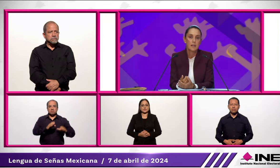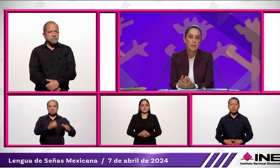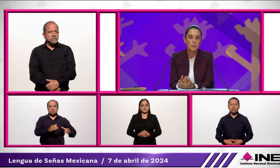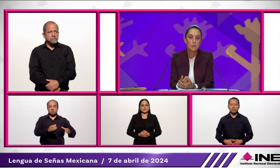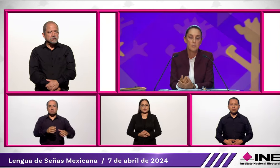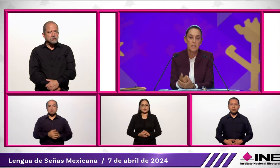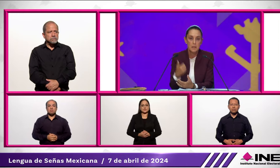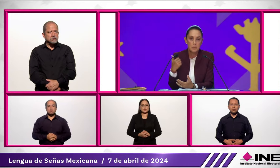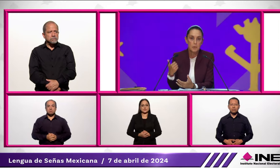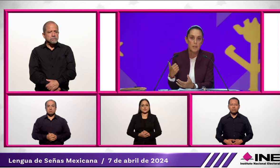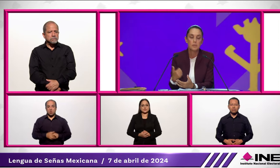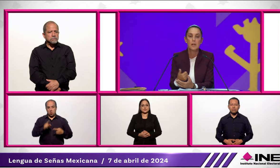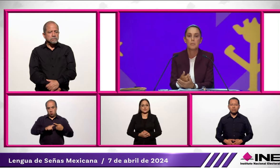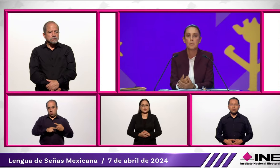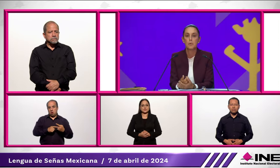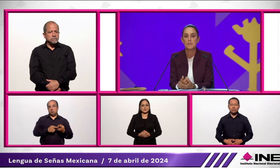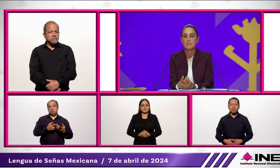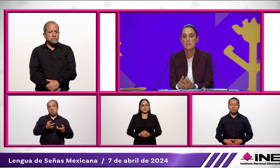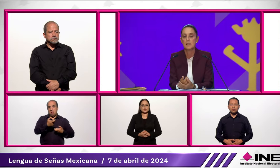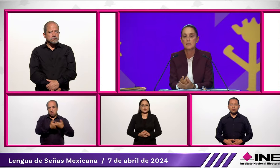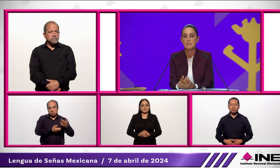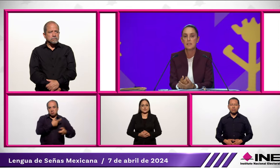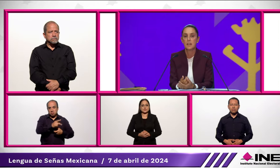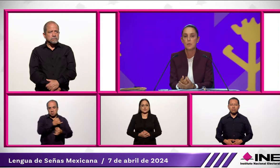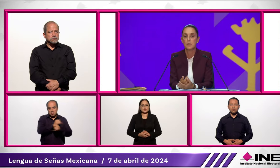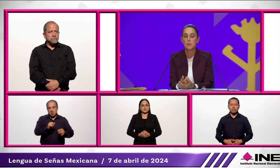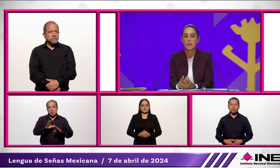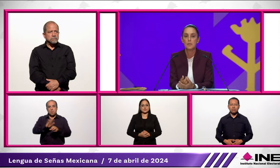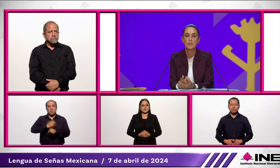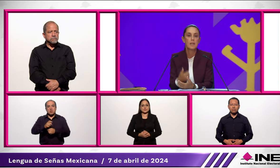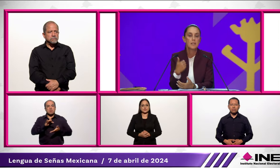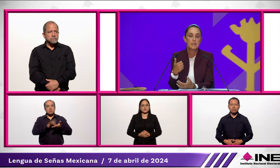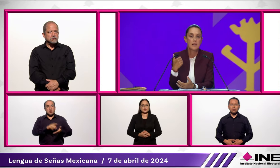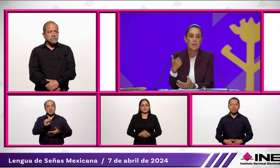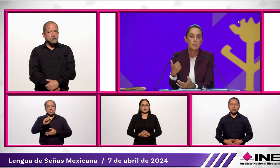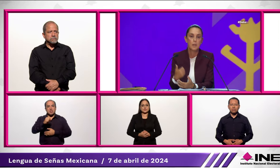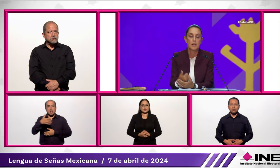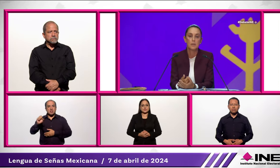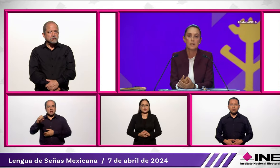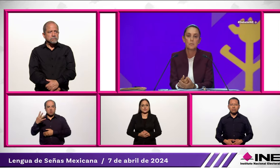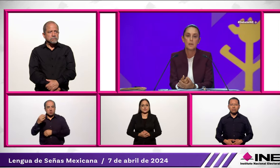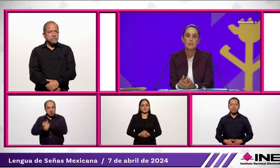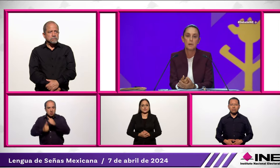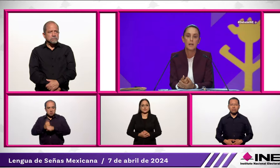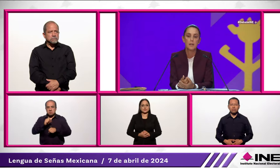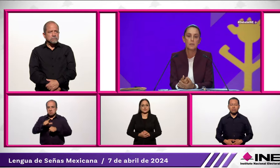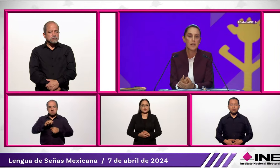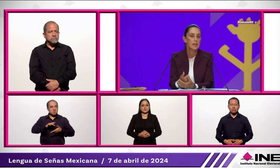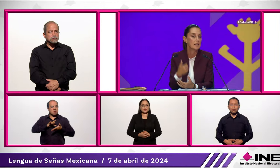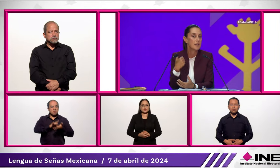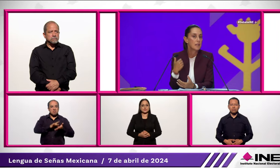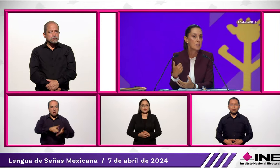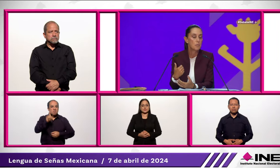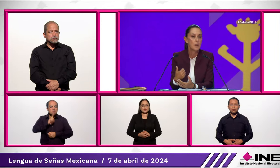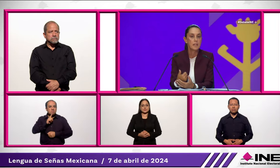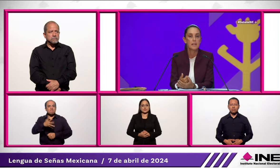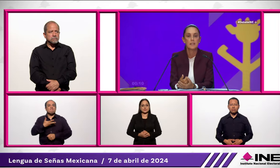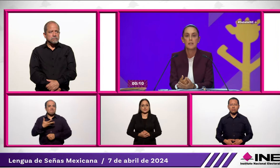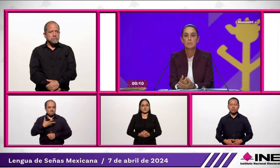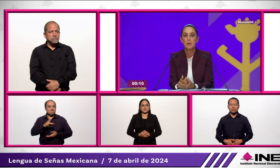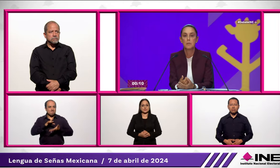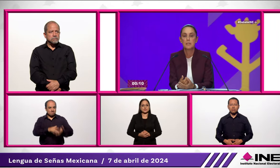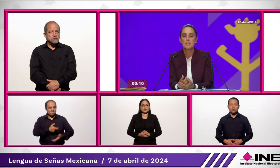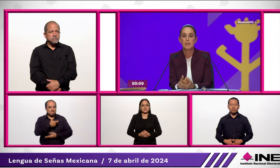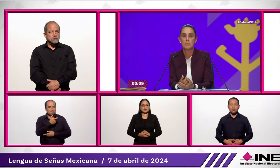autonomía económica, y por eso el apoyo de 60, 64 años y seguir apoyando a las mujeres para que lo tengan y